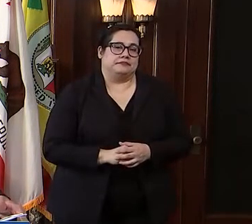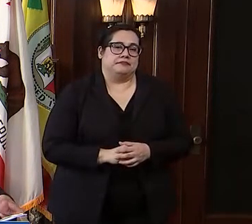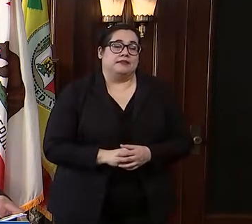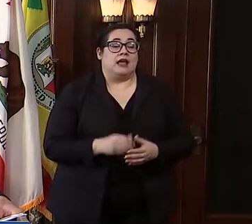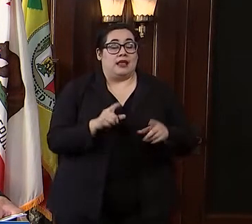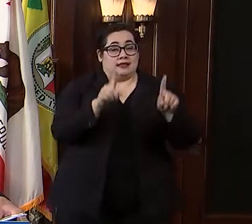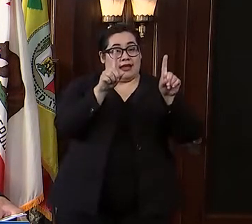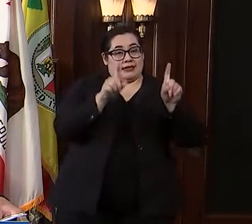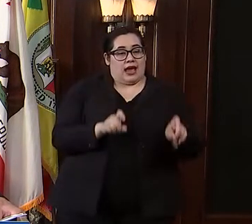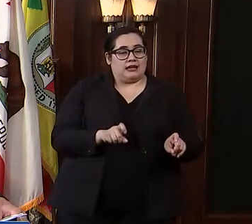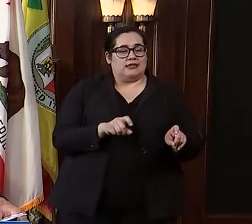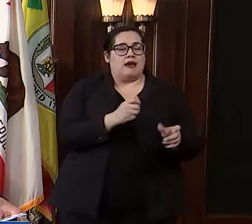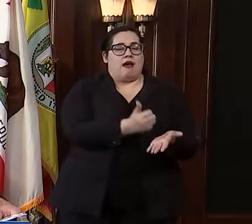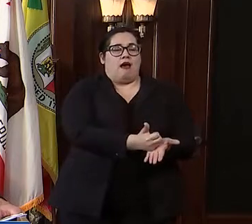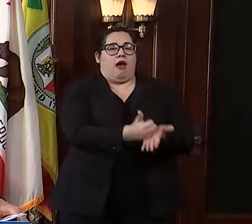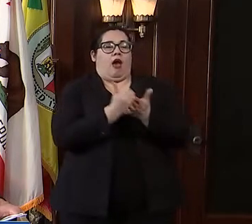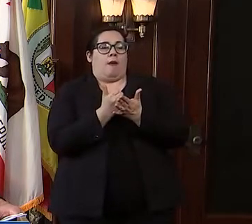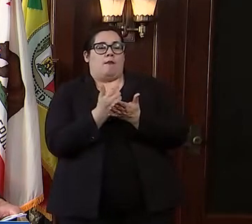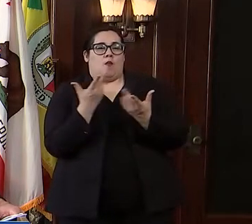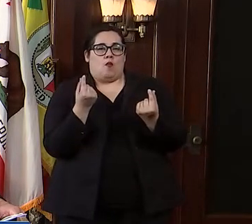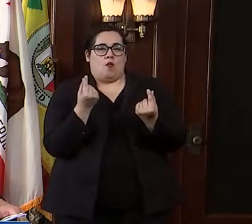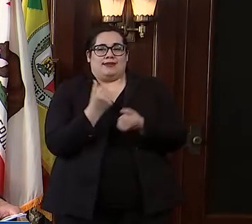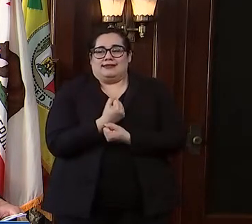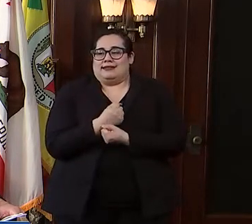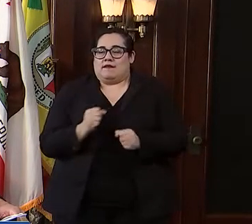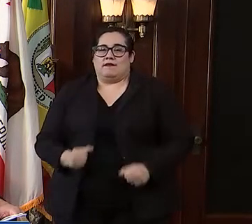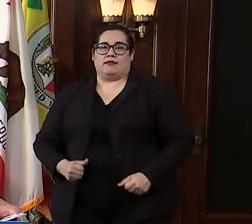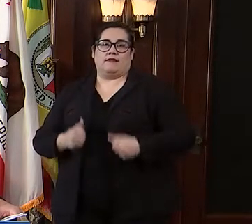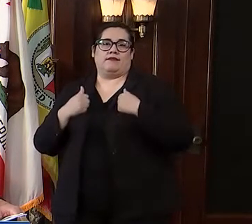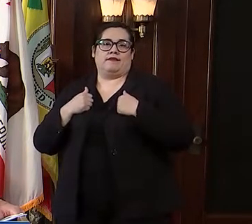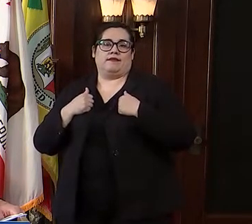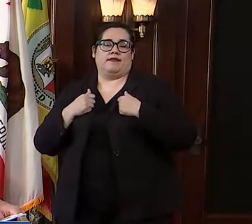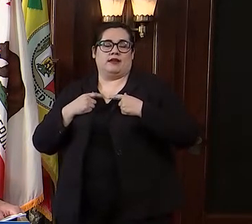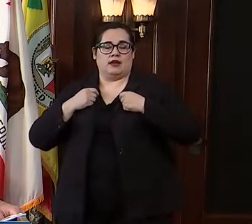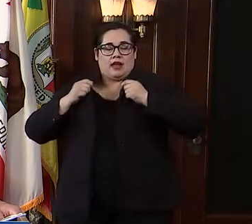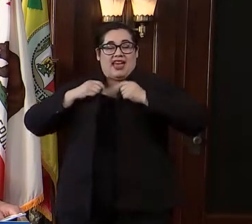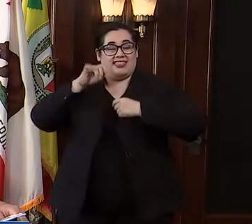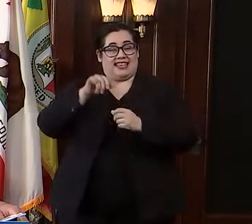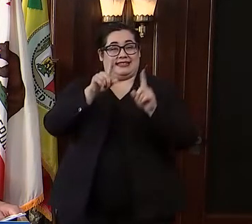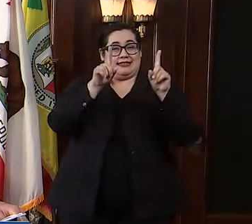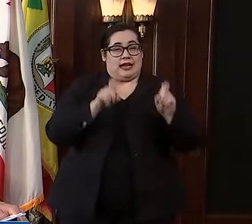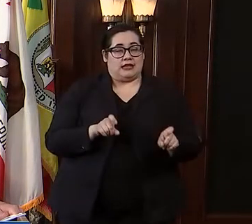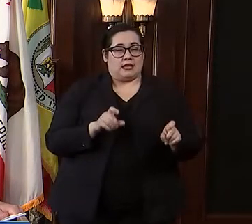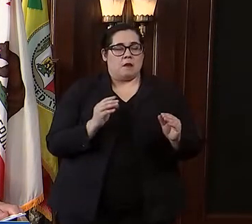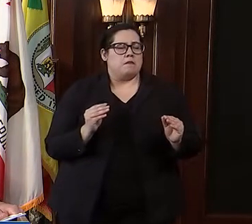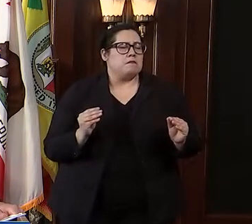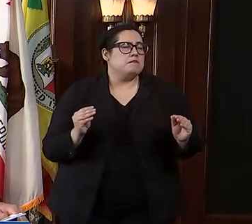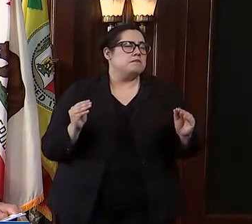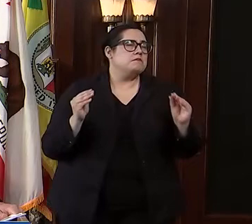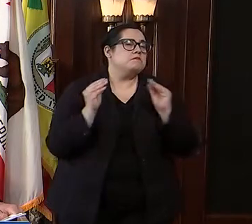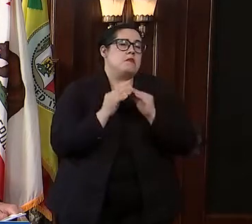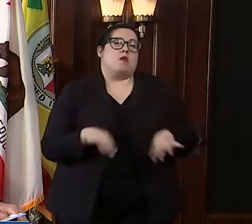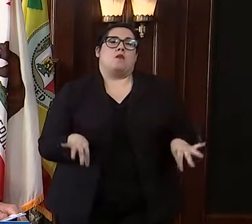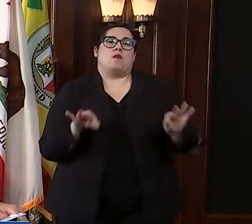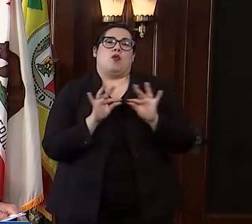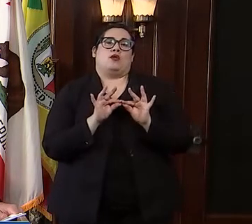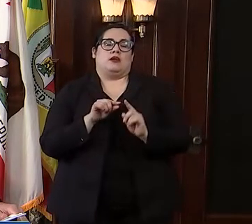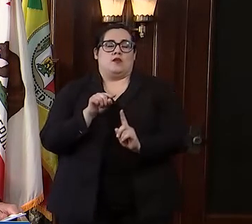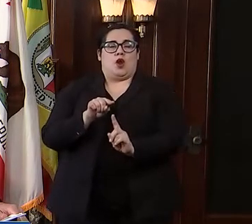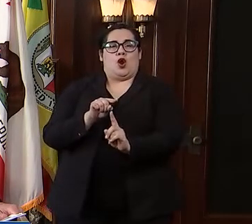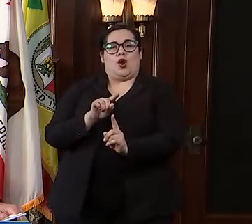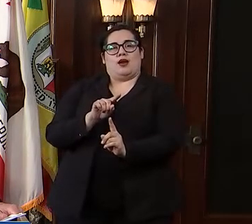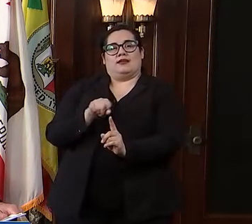Las pruebas nos ayudan a salvar vidas. Estas pruebas son más importantes en centros de